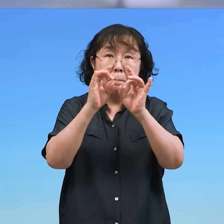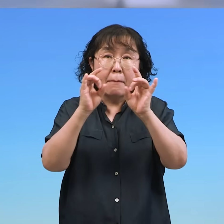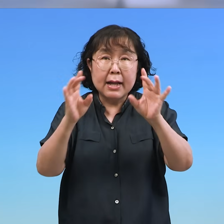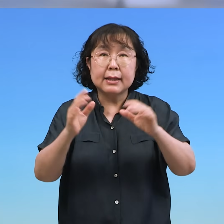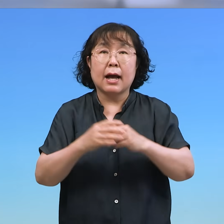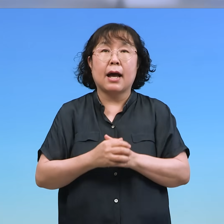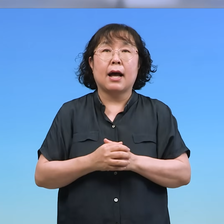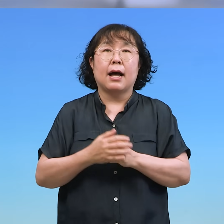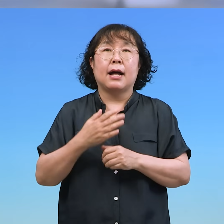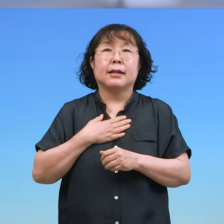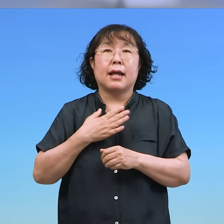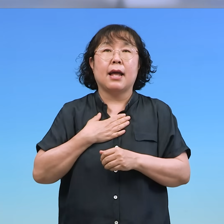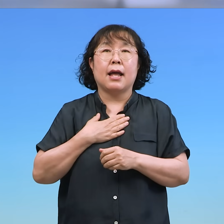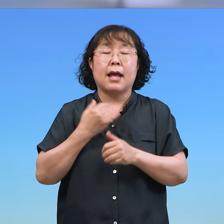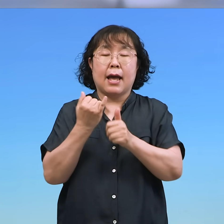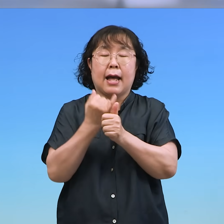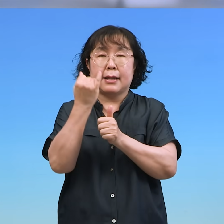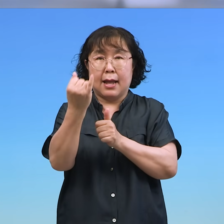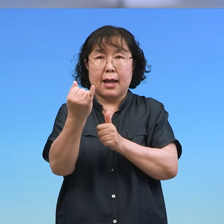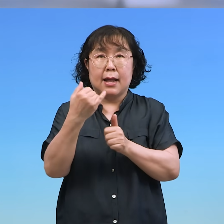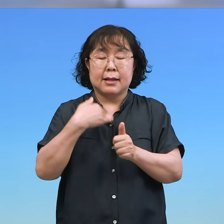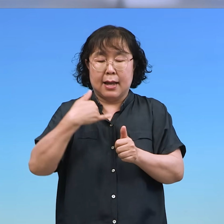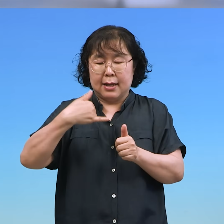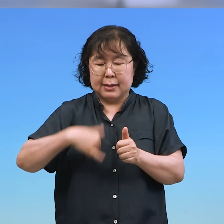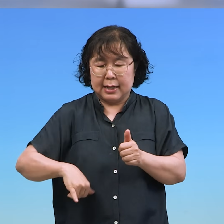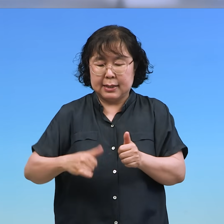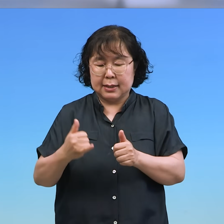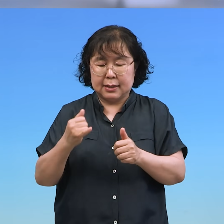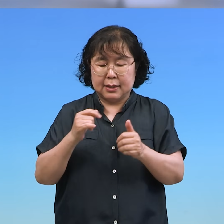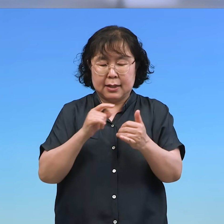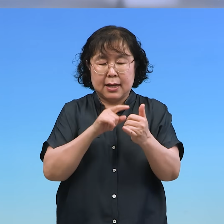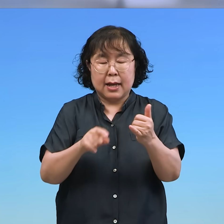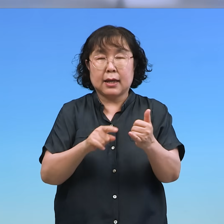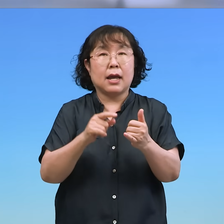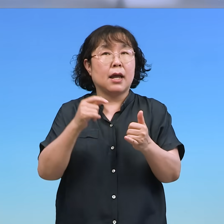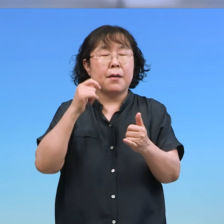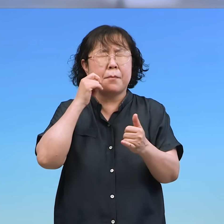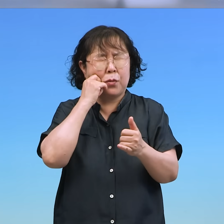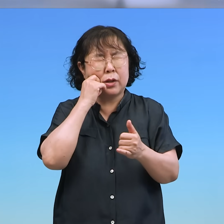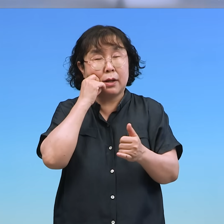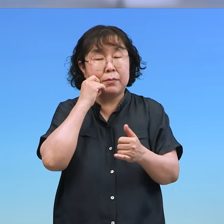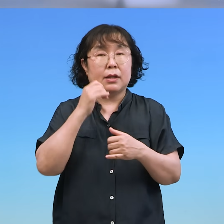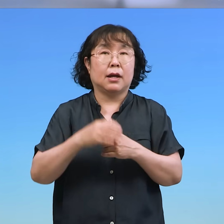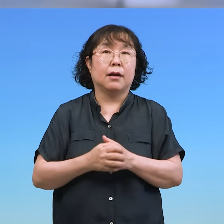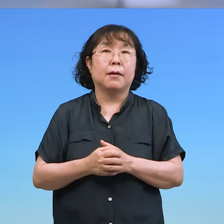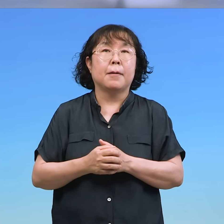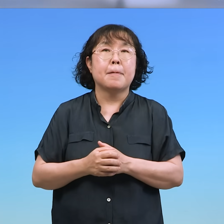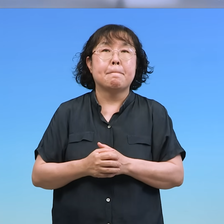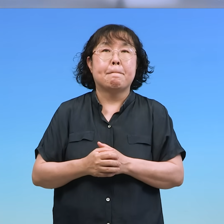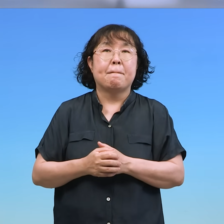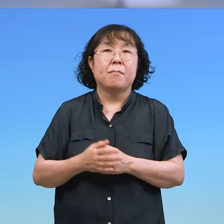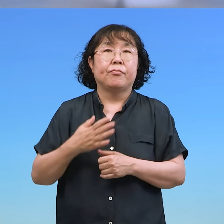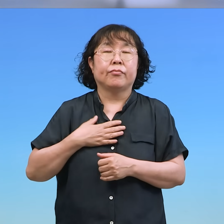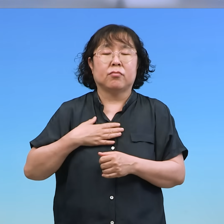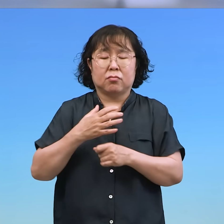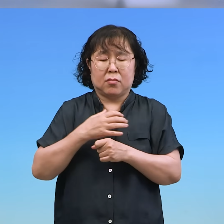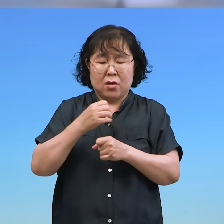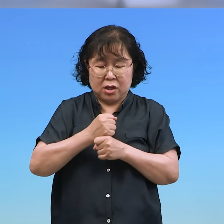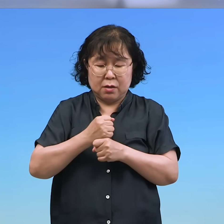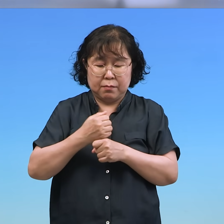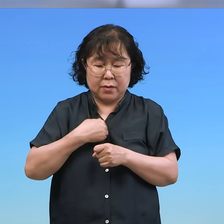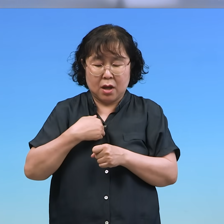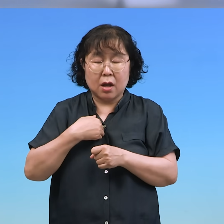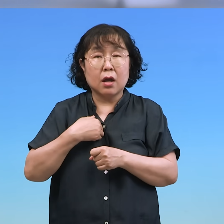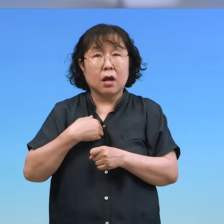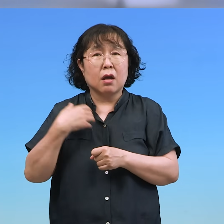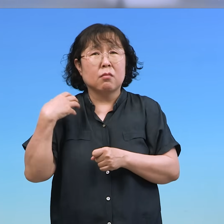때마다 이런 이야기를 제 아내에게, 제 아들, 딸에게 일절 나누지를 못해요. 내